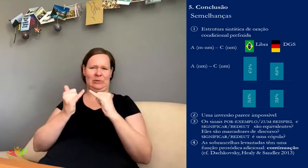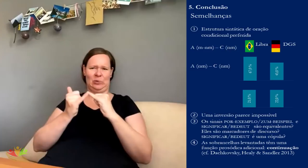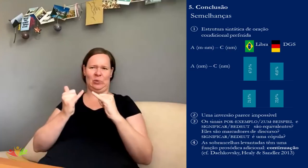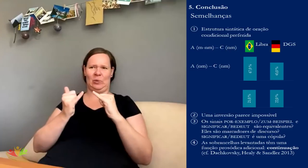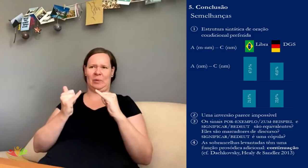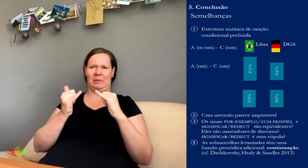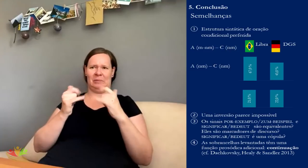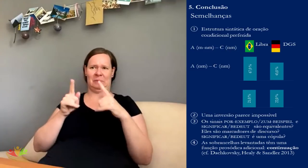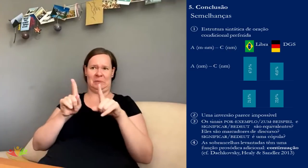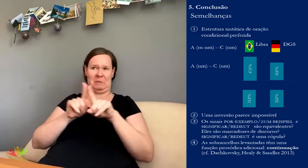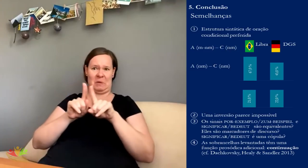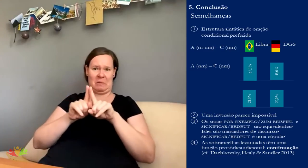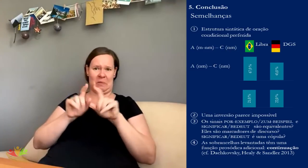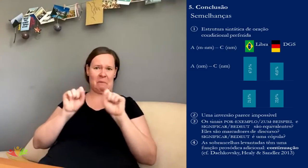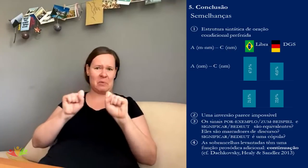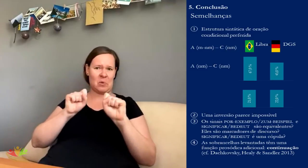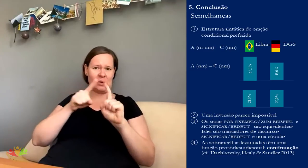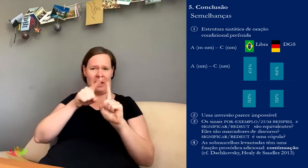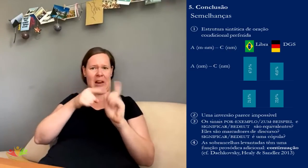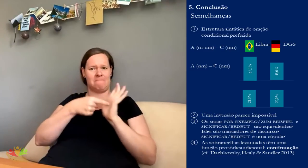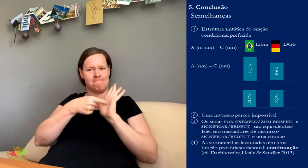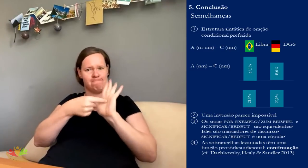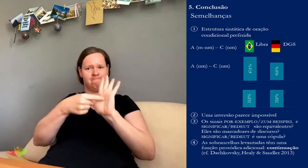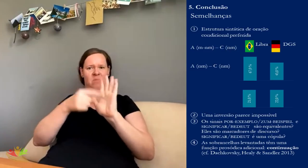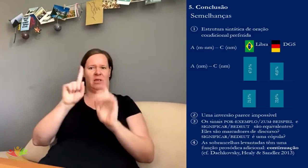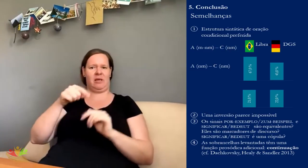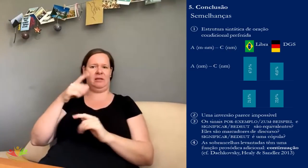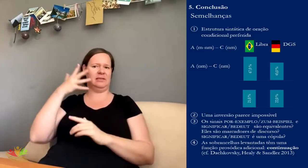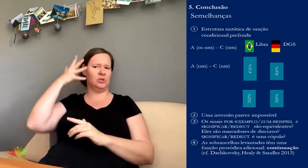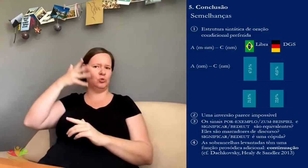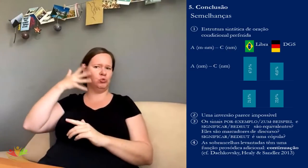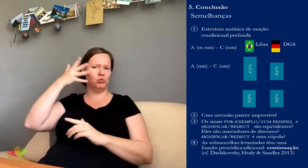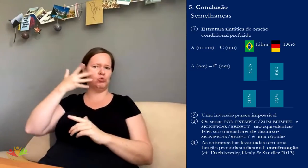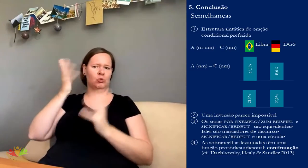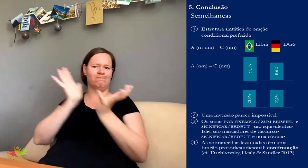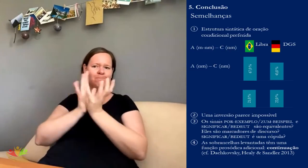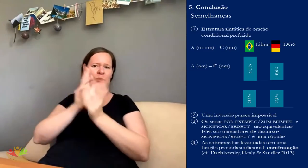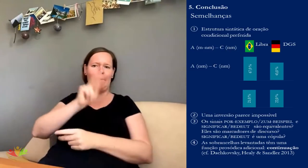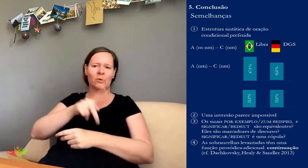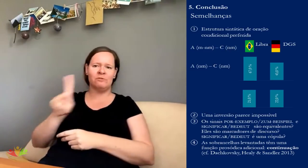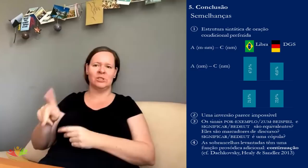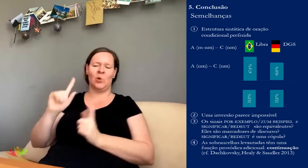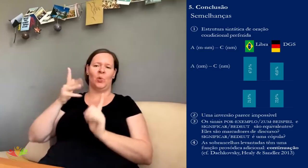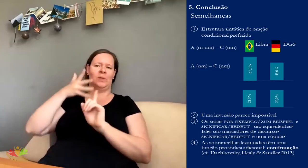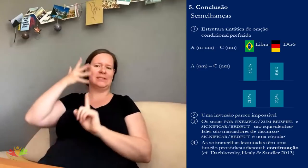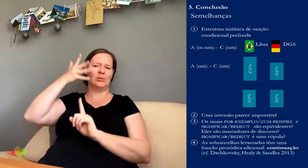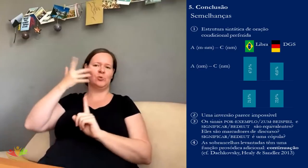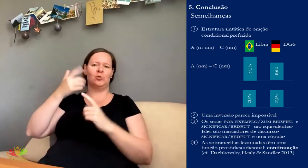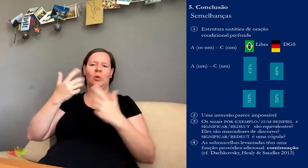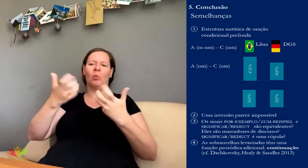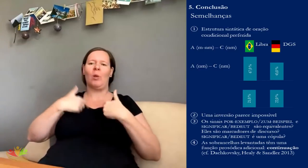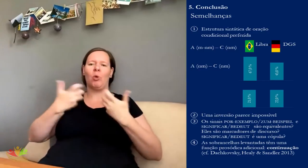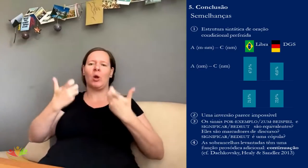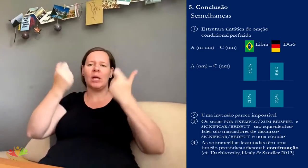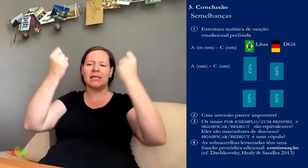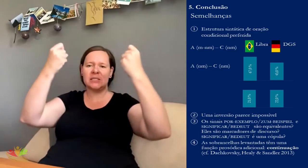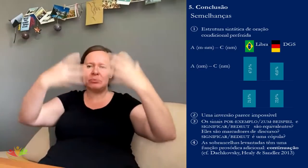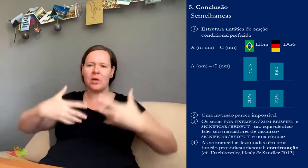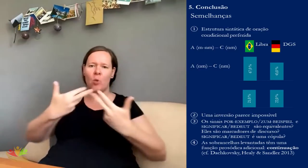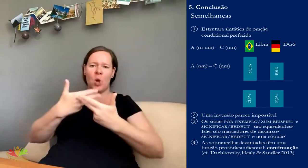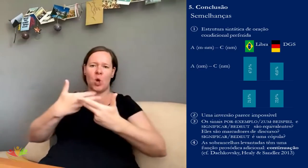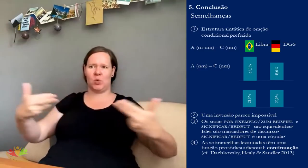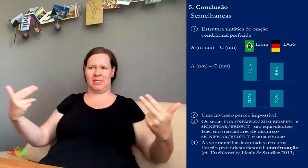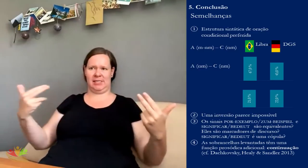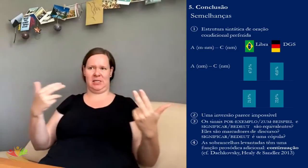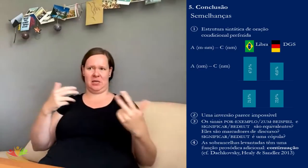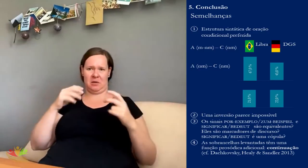de significado, ah, a gente vê que são ah, estratégias